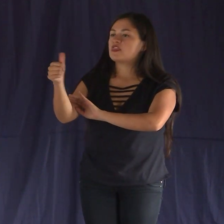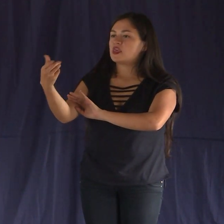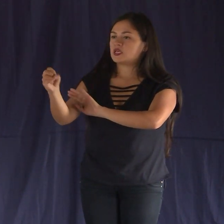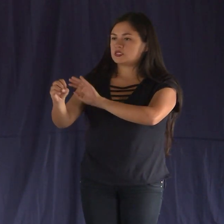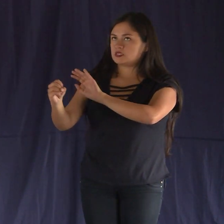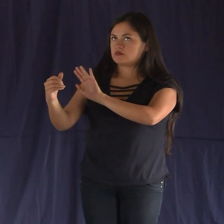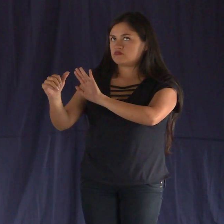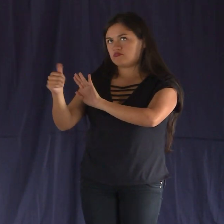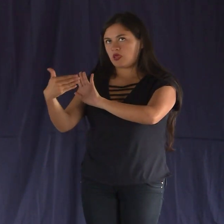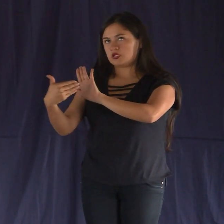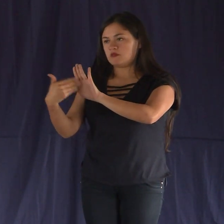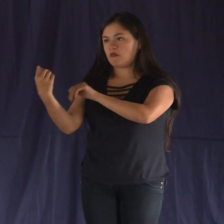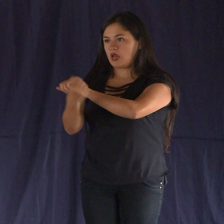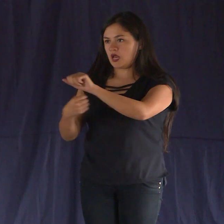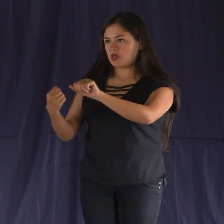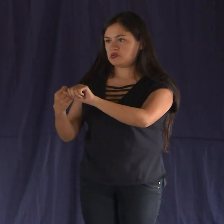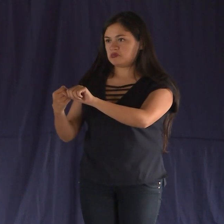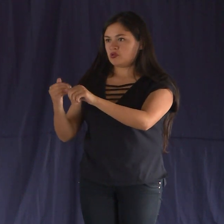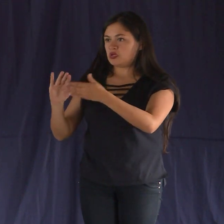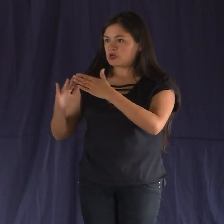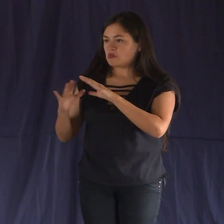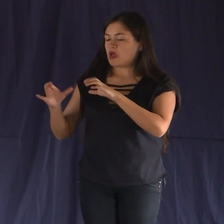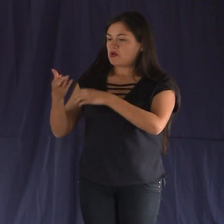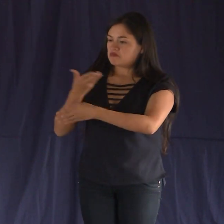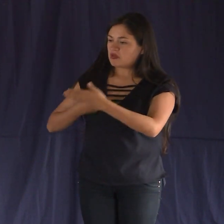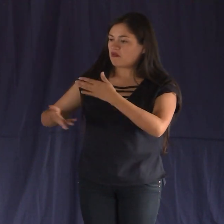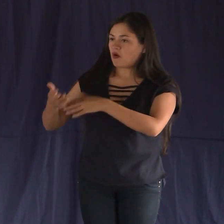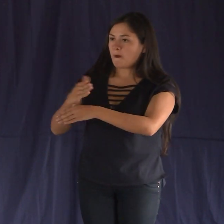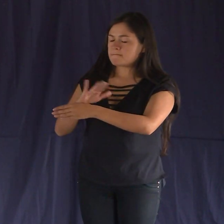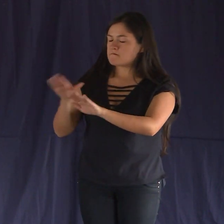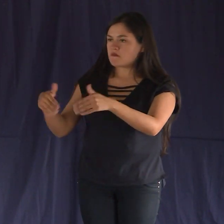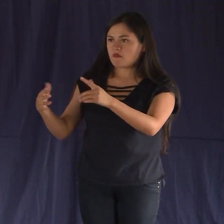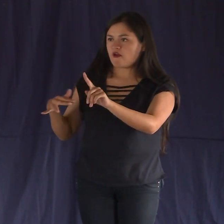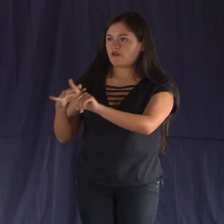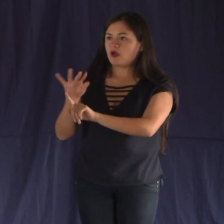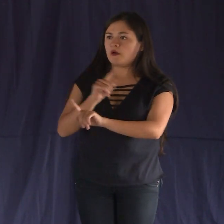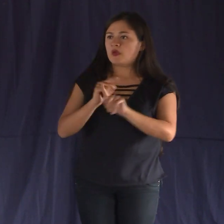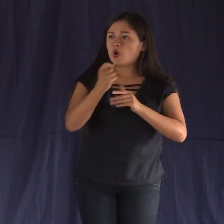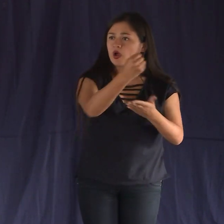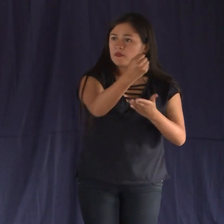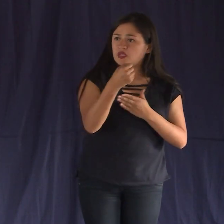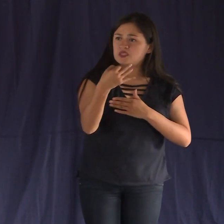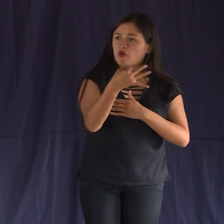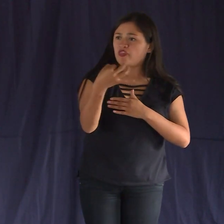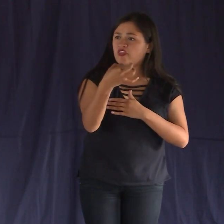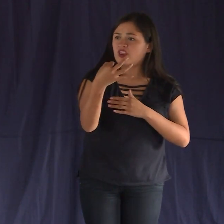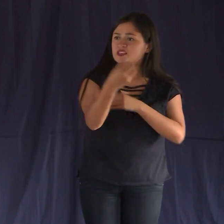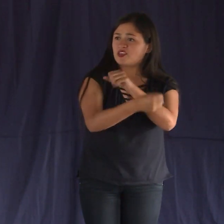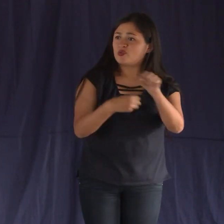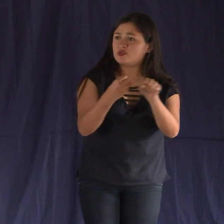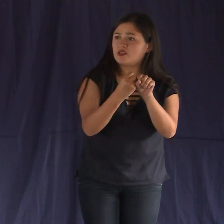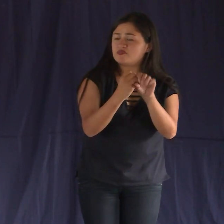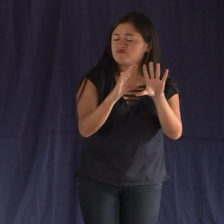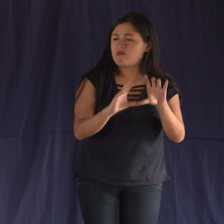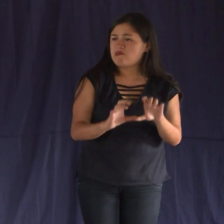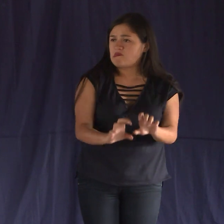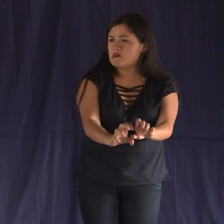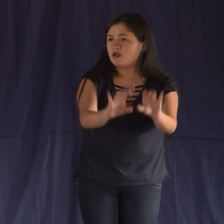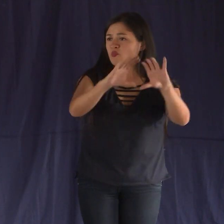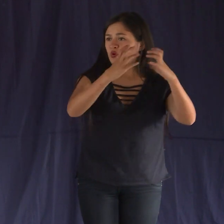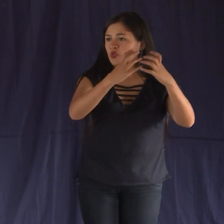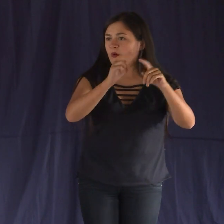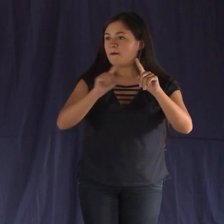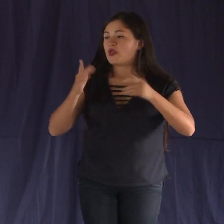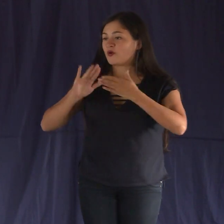en 10.000 años. ¿Sí? Entonces, nosotros desde Occidente hemos acabado con el planeta en menos de nada, mientras que